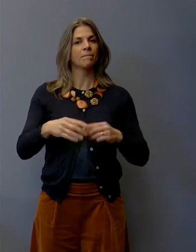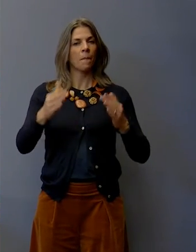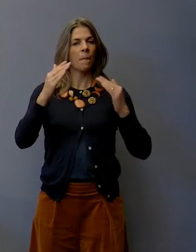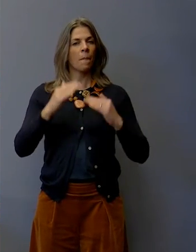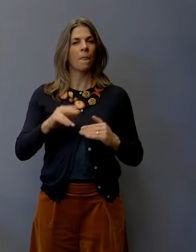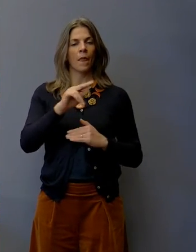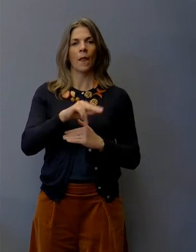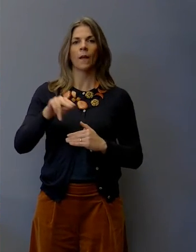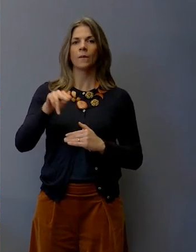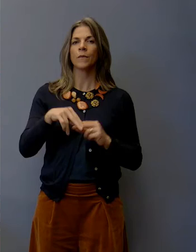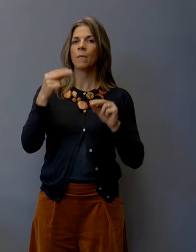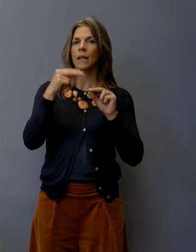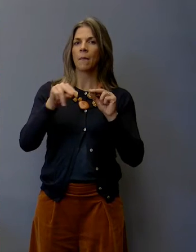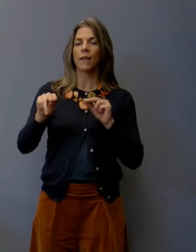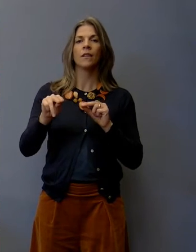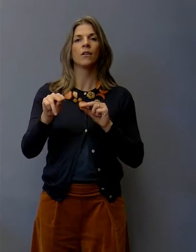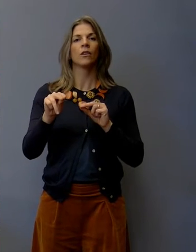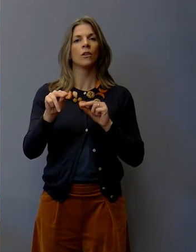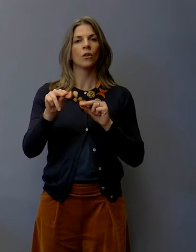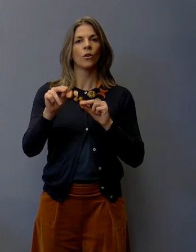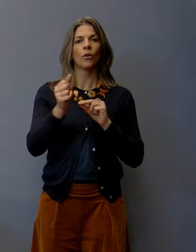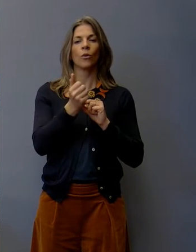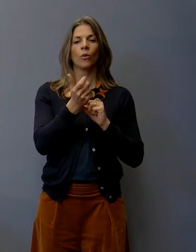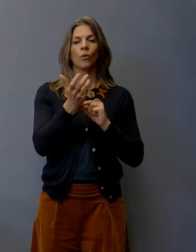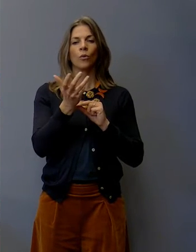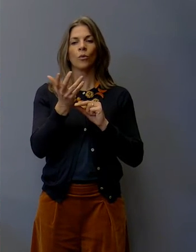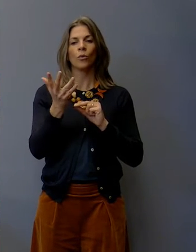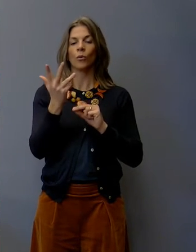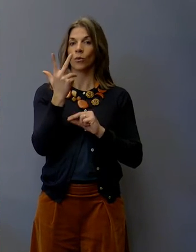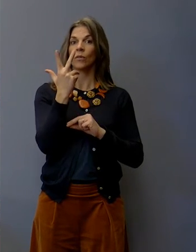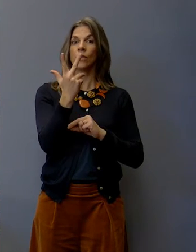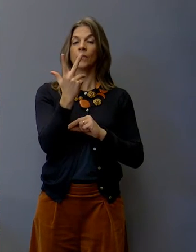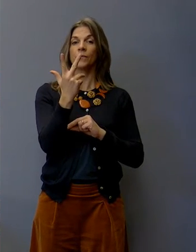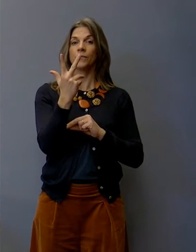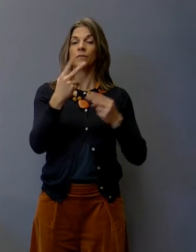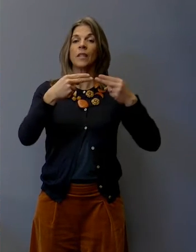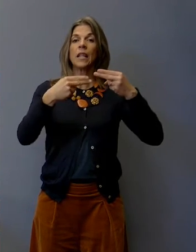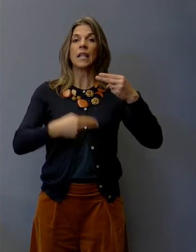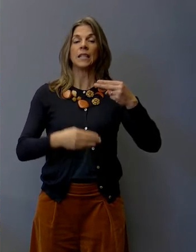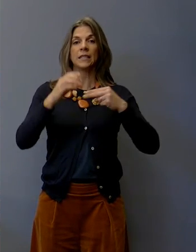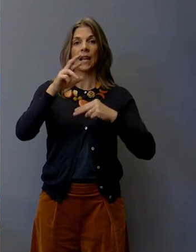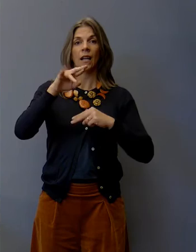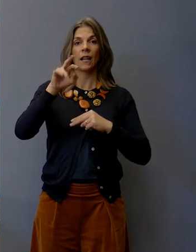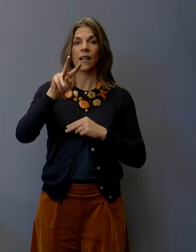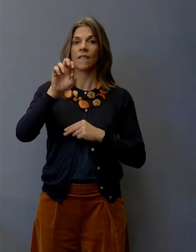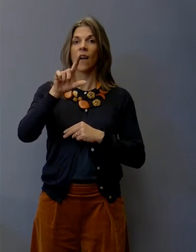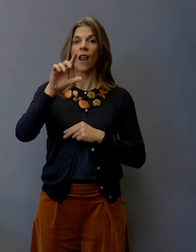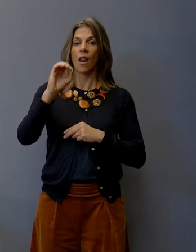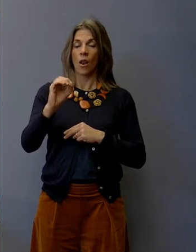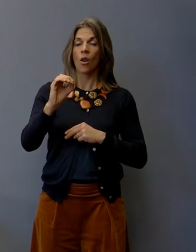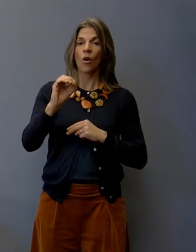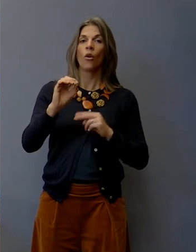l'emendamento numero tre della lista crivello con parere favorevole